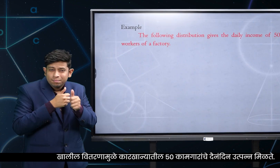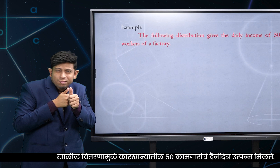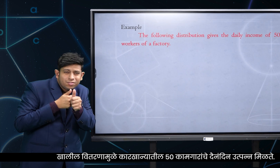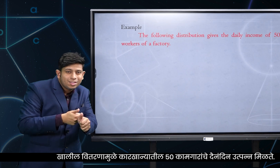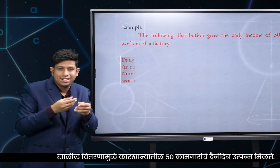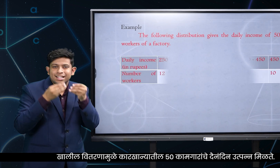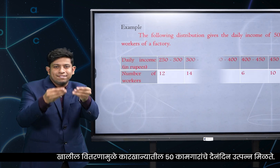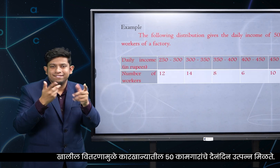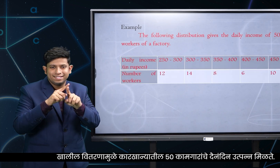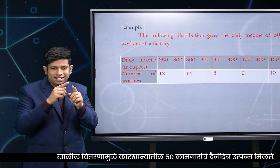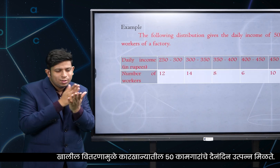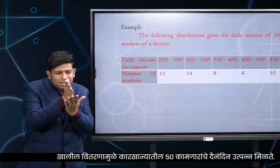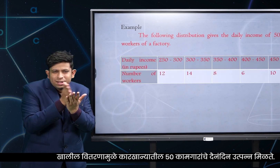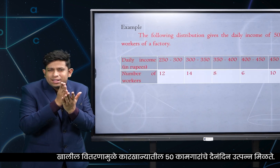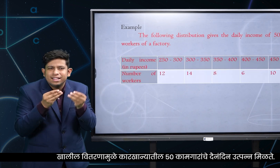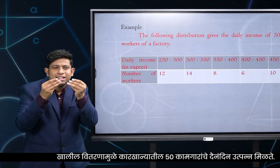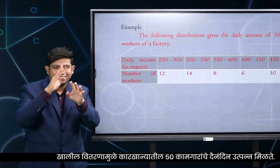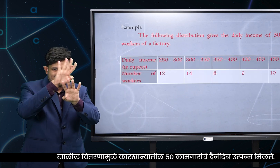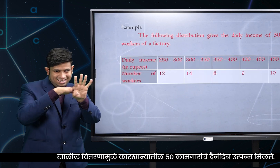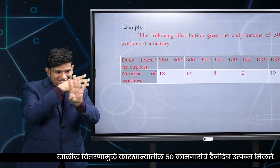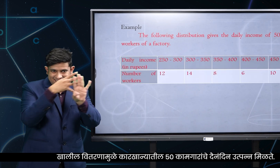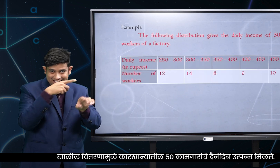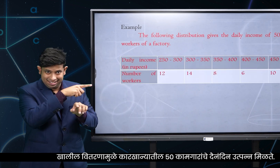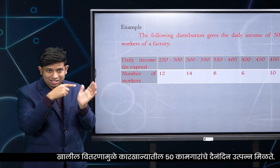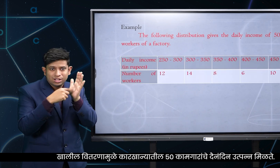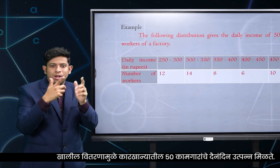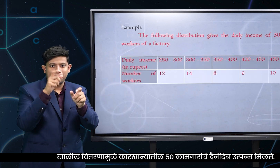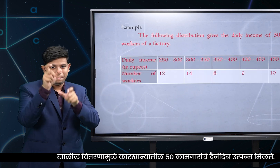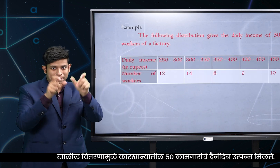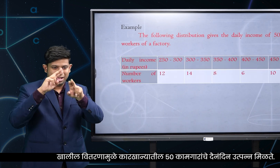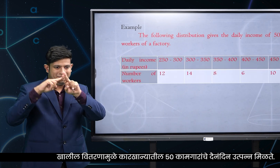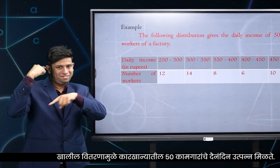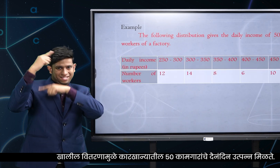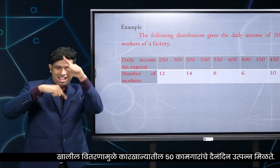खालील वितरणामुळे कारखान्यातील 50 कामगारांचे दैनंदिन उत्पन्न मिळते.